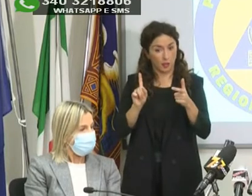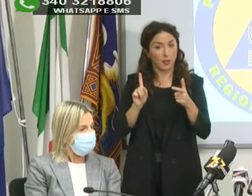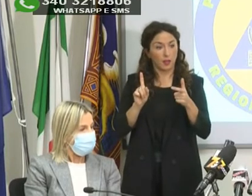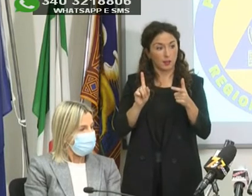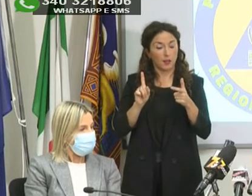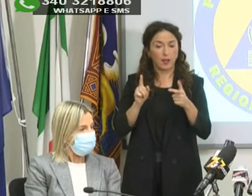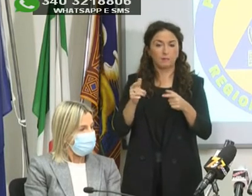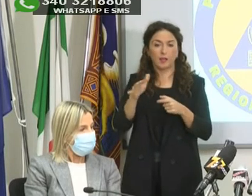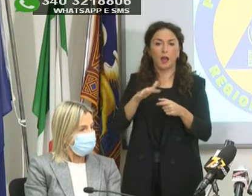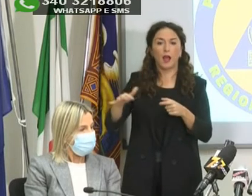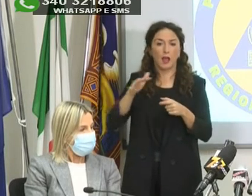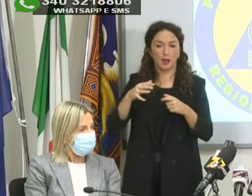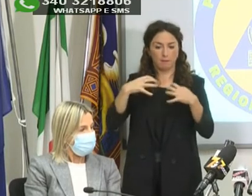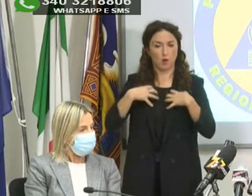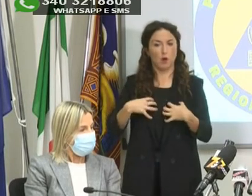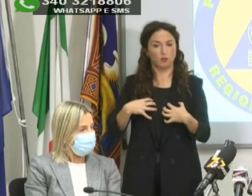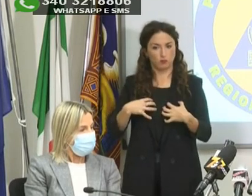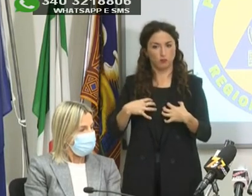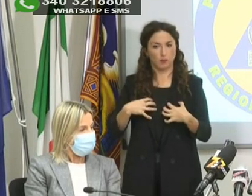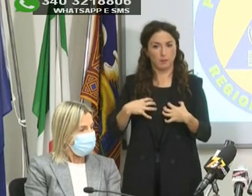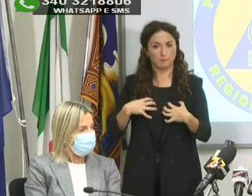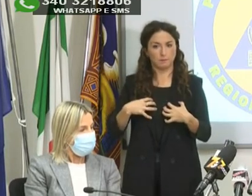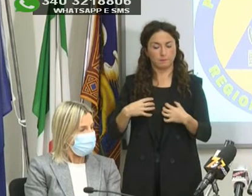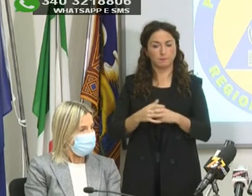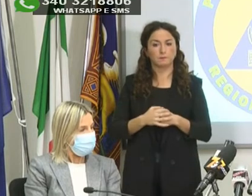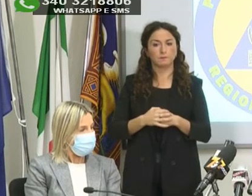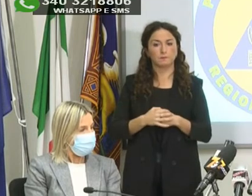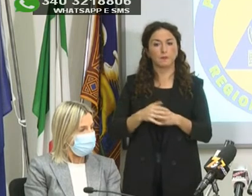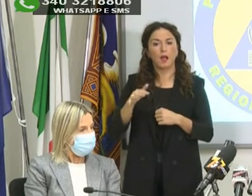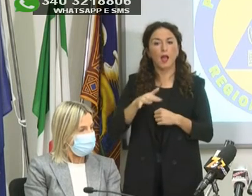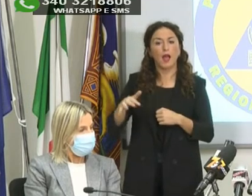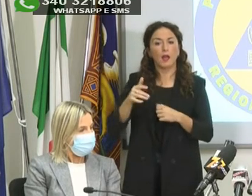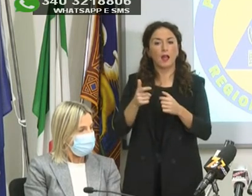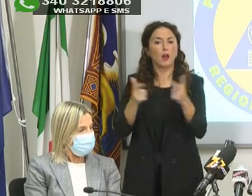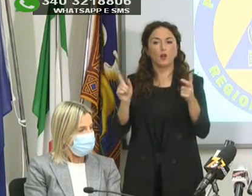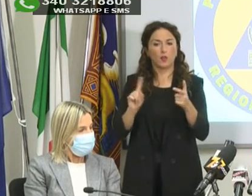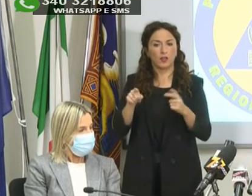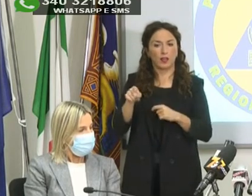di infettive, pneumologia, e quindi l'area non critica,